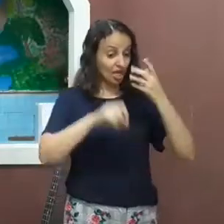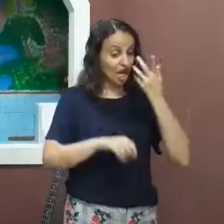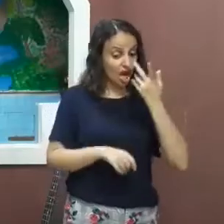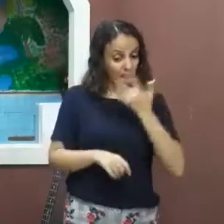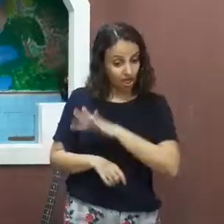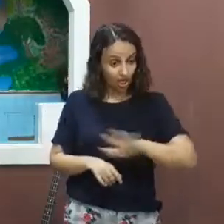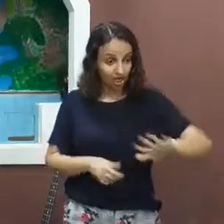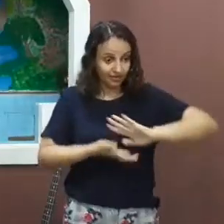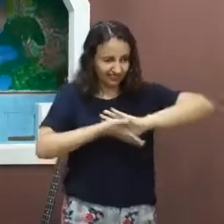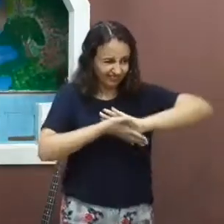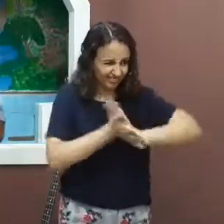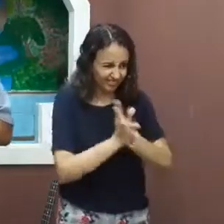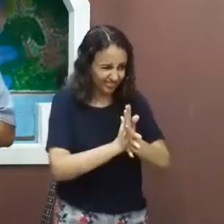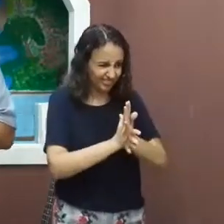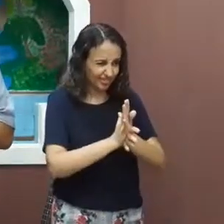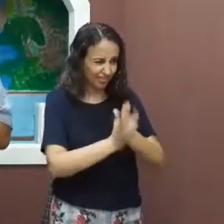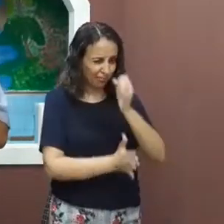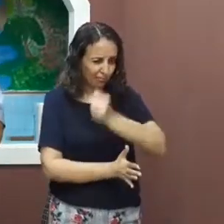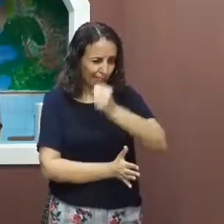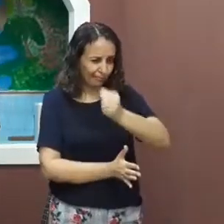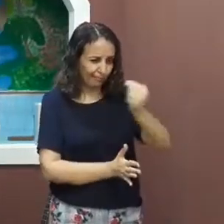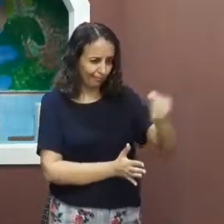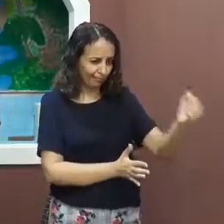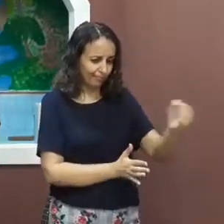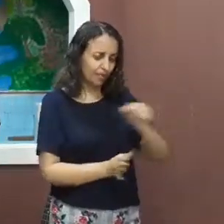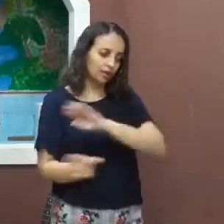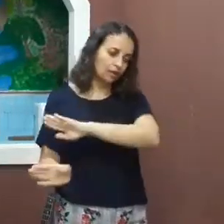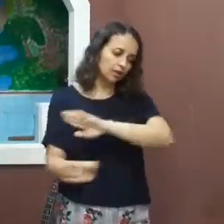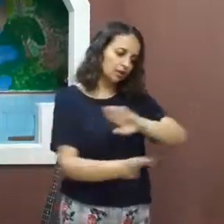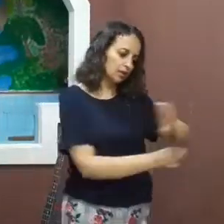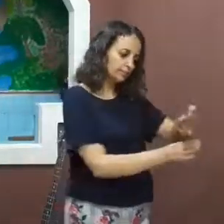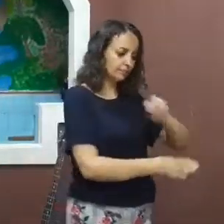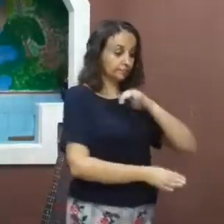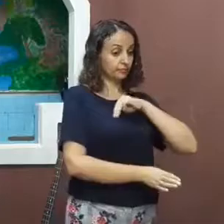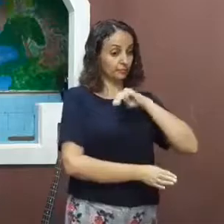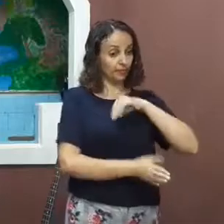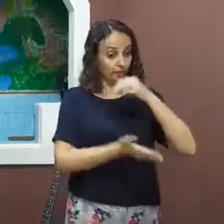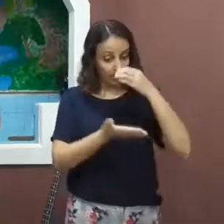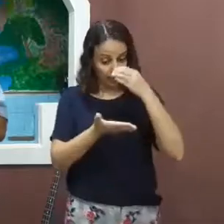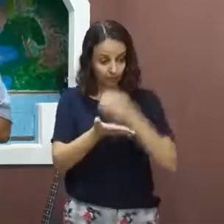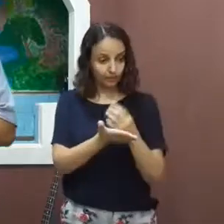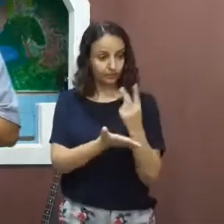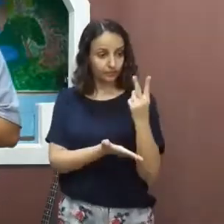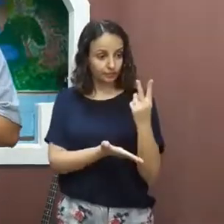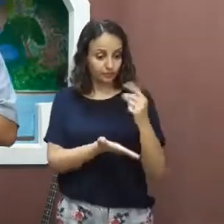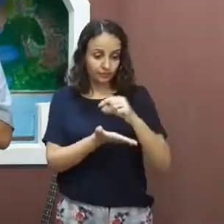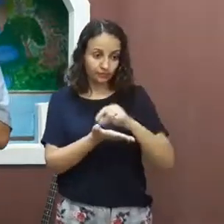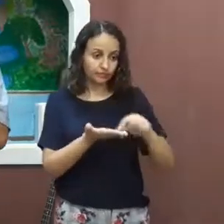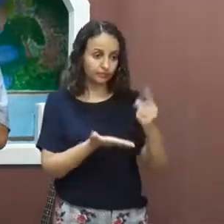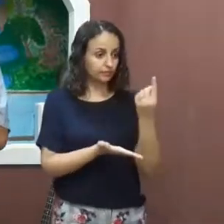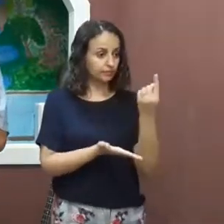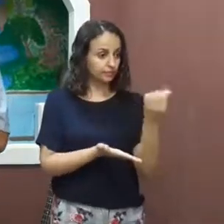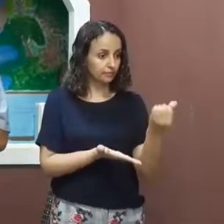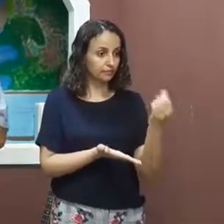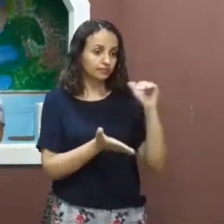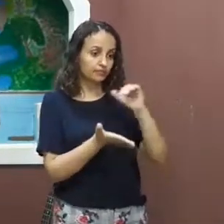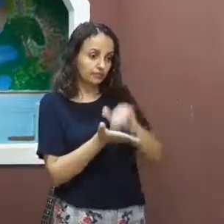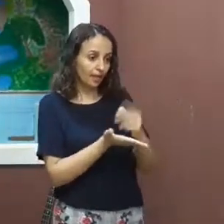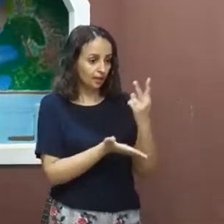nossa meditação em Mateus capítulo 2, de 16 a 23. Quando